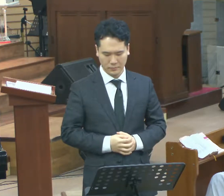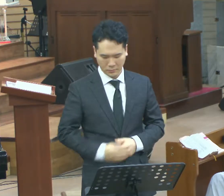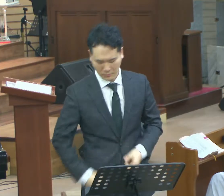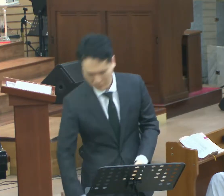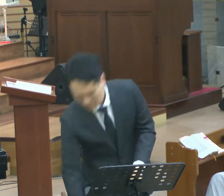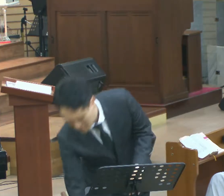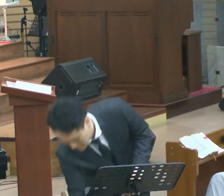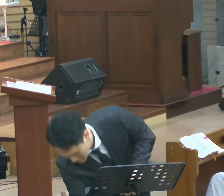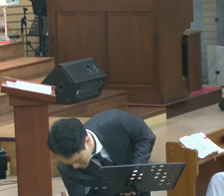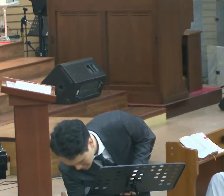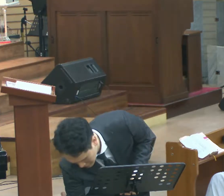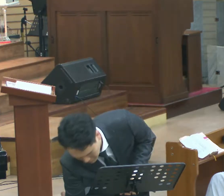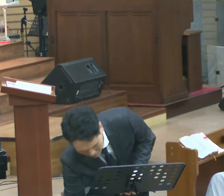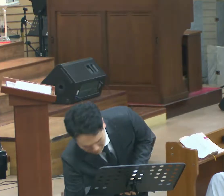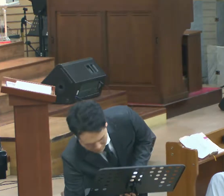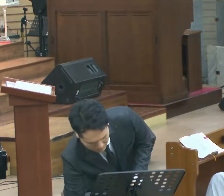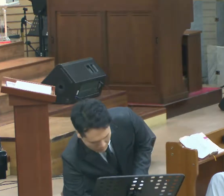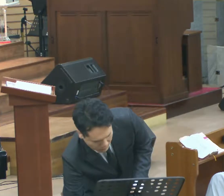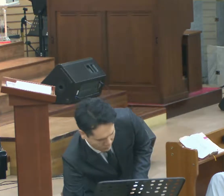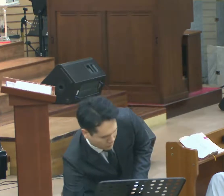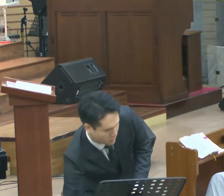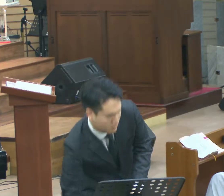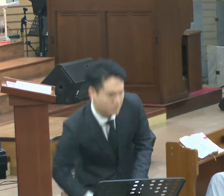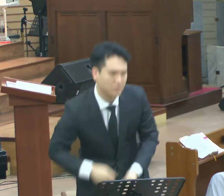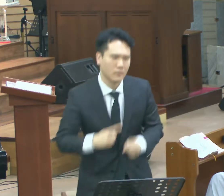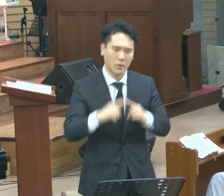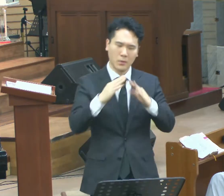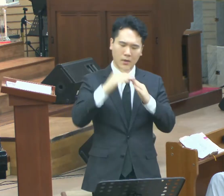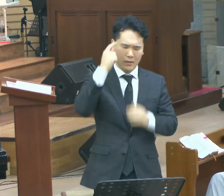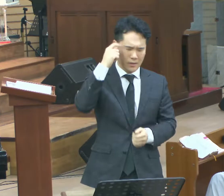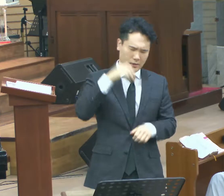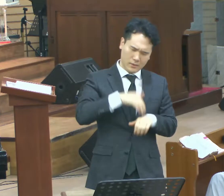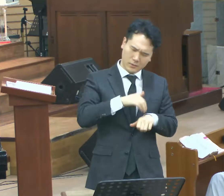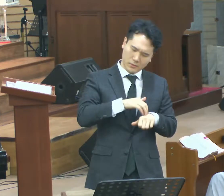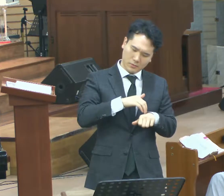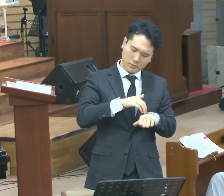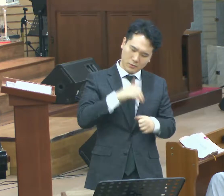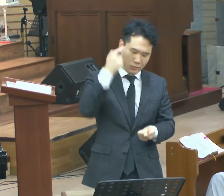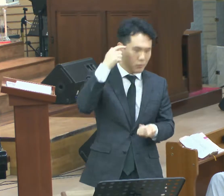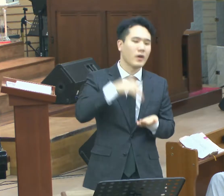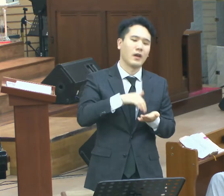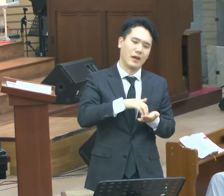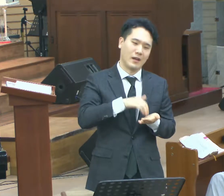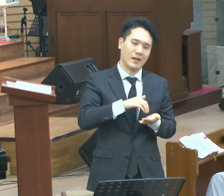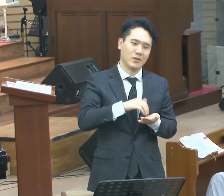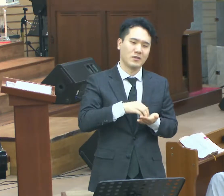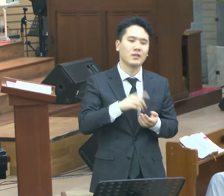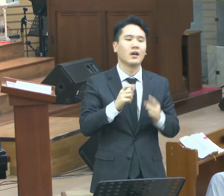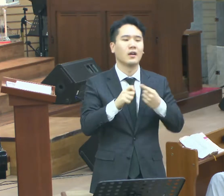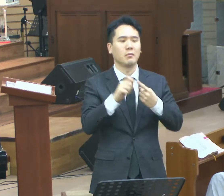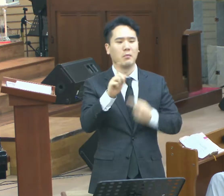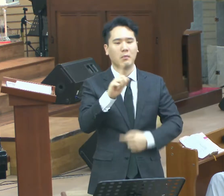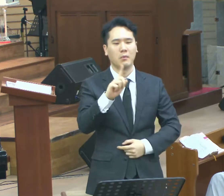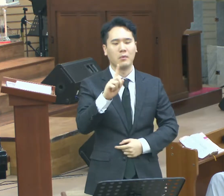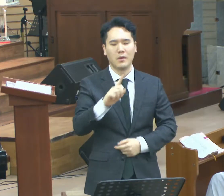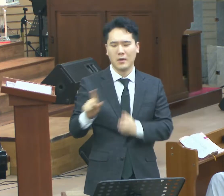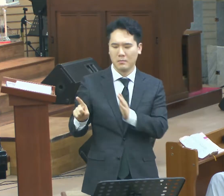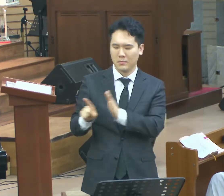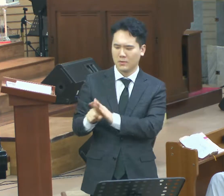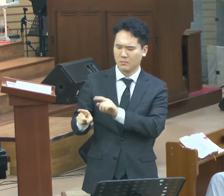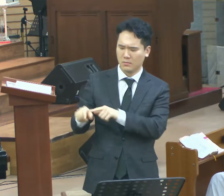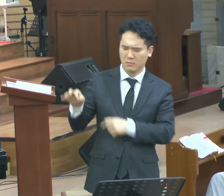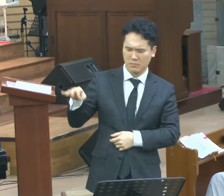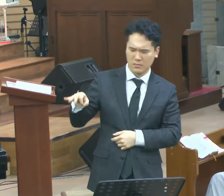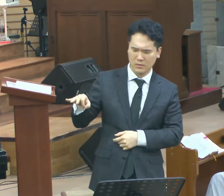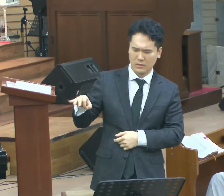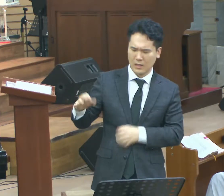교회가 후회하는 것 중에 하나는 믿음을 너무 단순화시켜서 하나로만 설명했다는